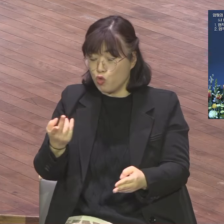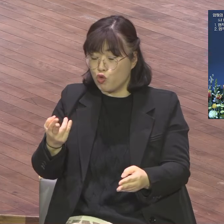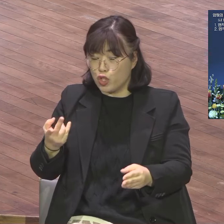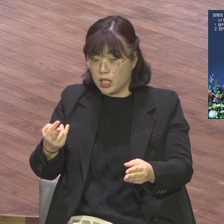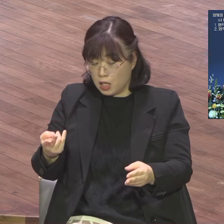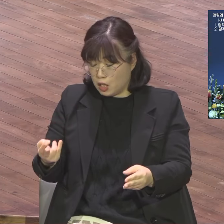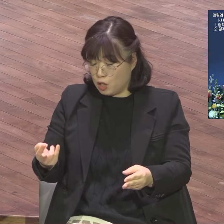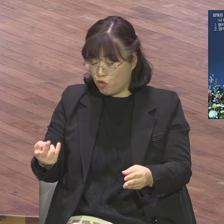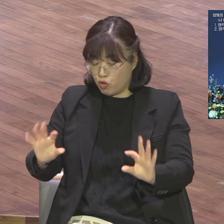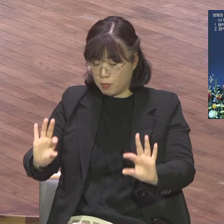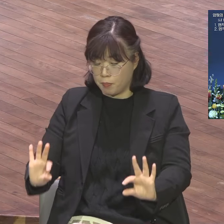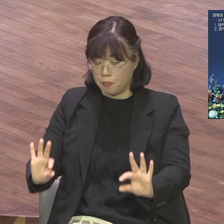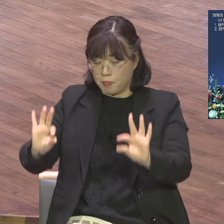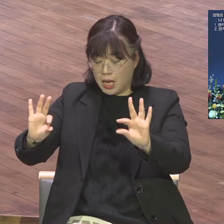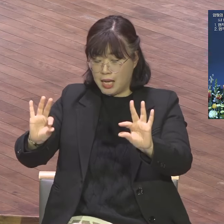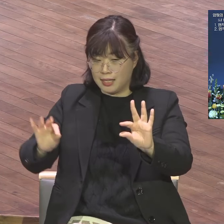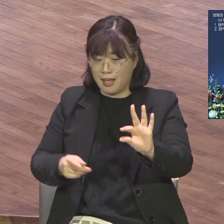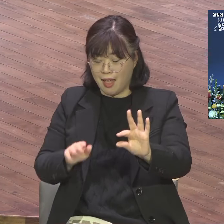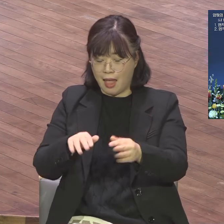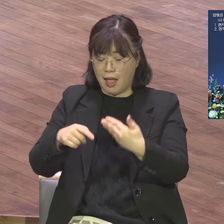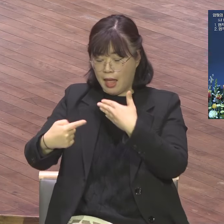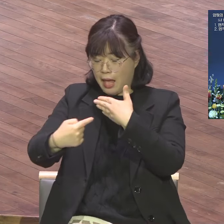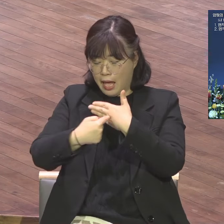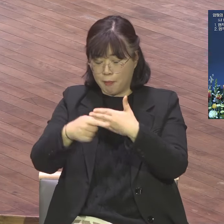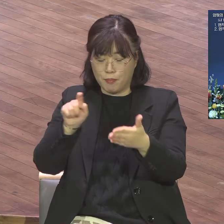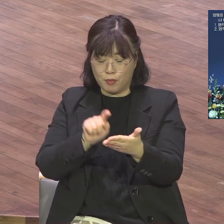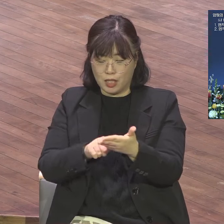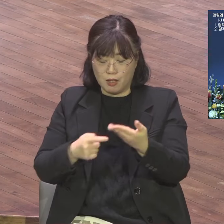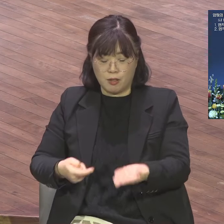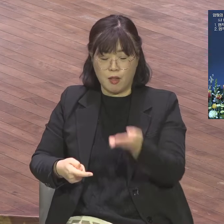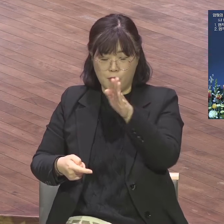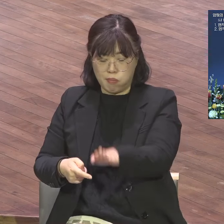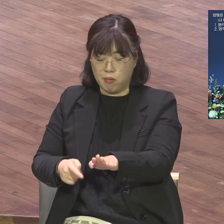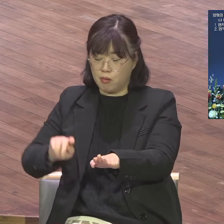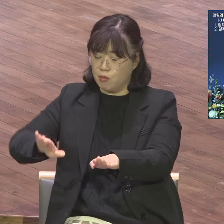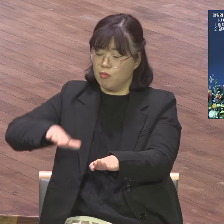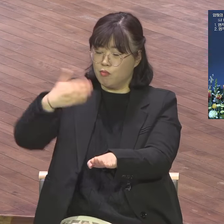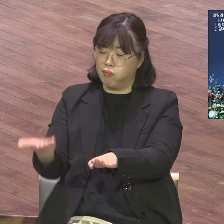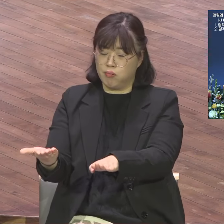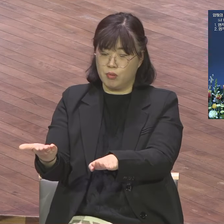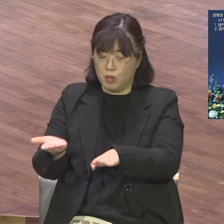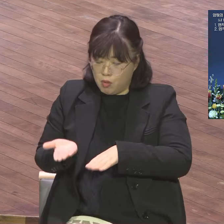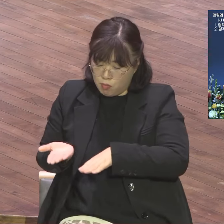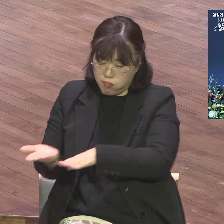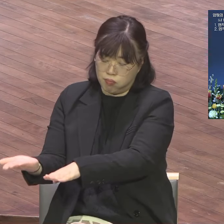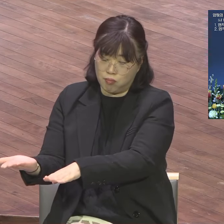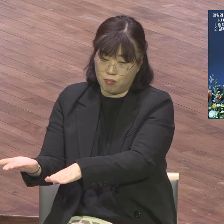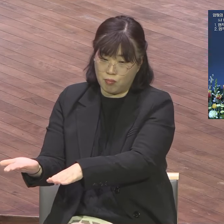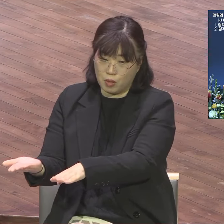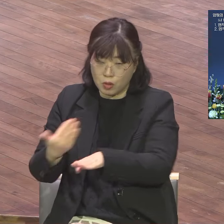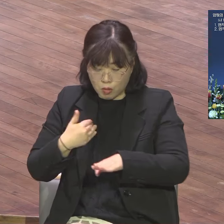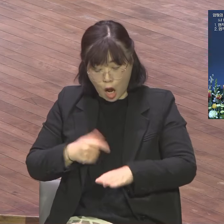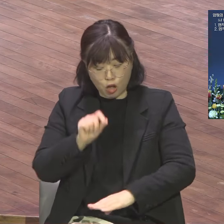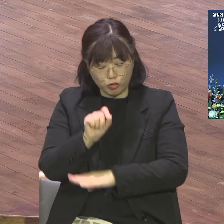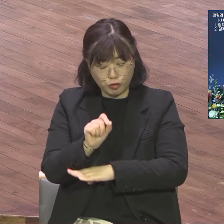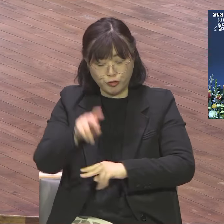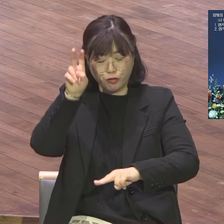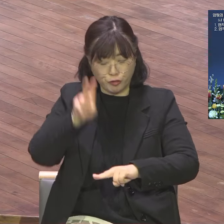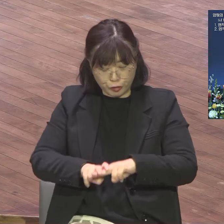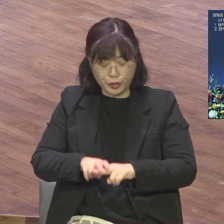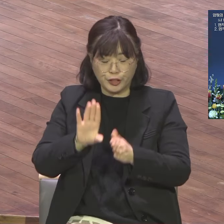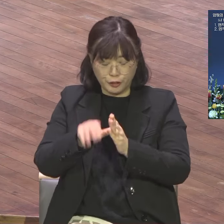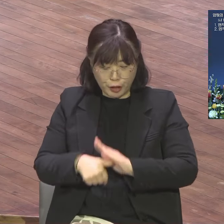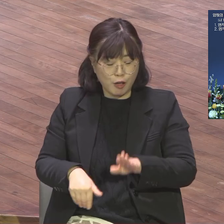뒷면에 해서 쫙 누르고 보지요. 매일 묵상하고 기도하지요. 여러분 책상에 딱 누르고